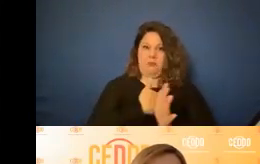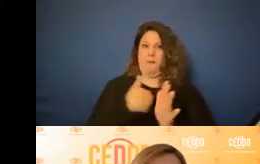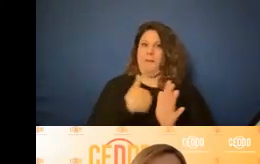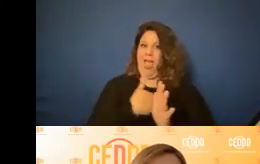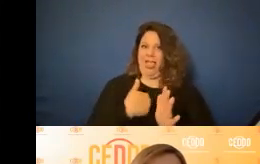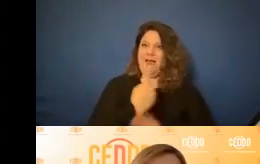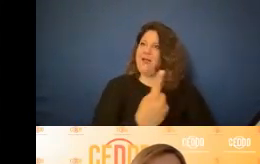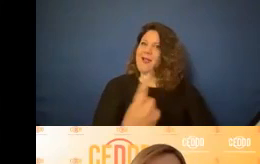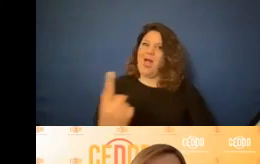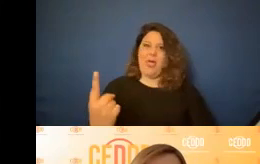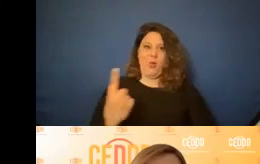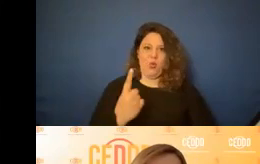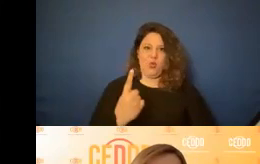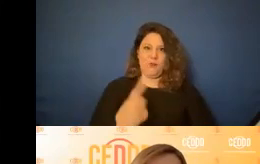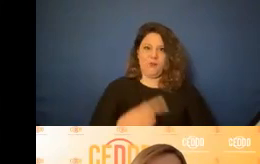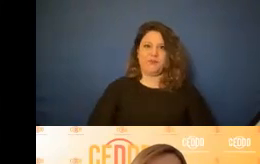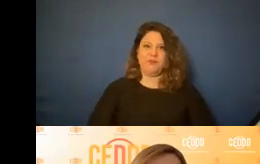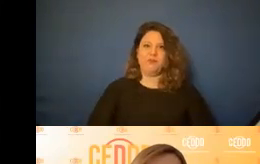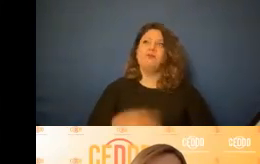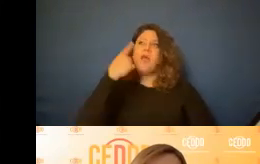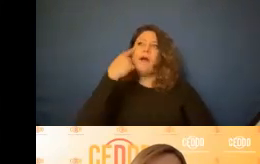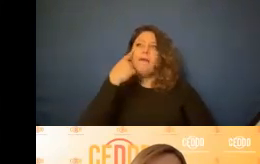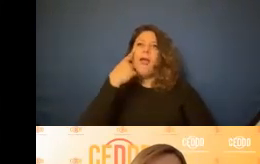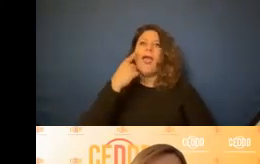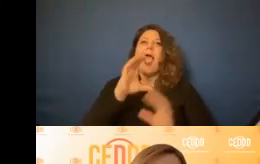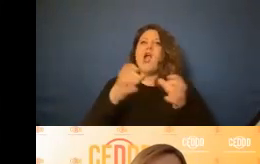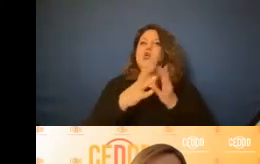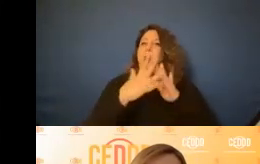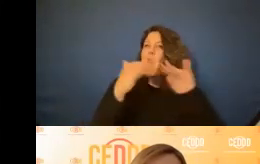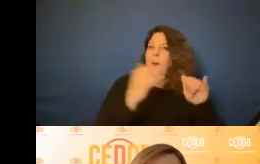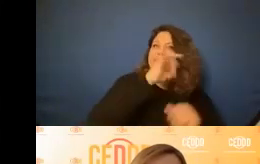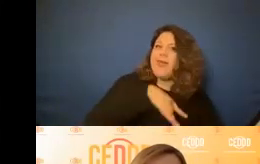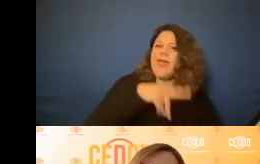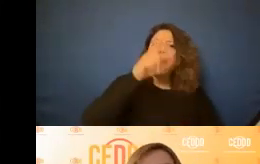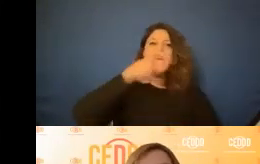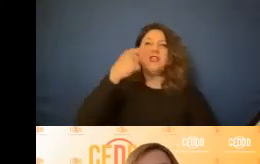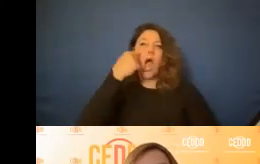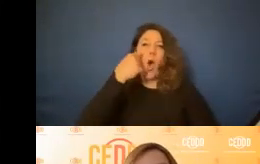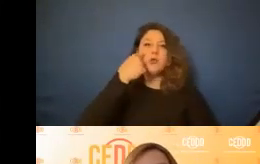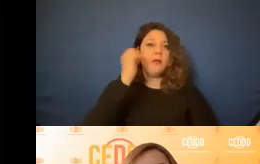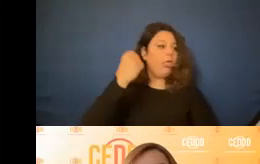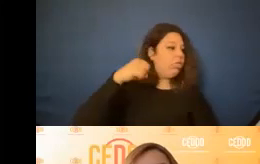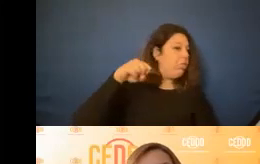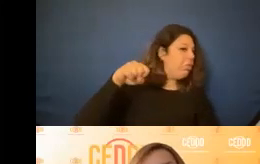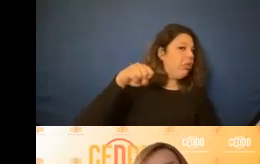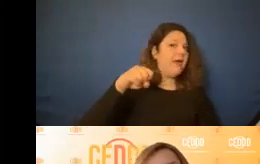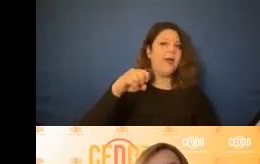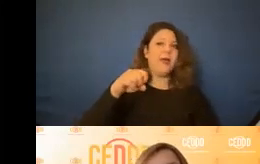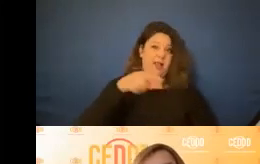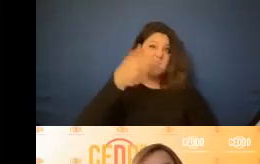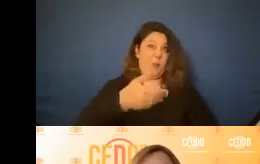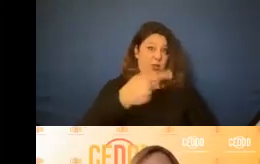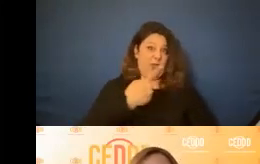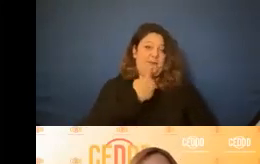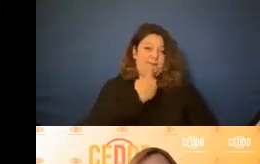son el grupo cómplice del agresor, quien le ríe las gracias, quién son los observadores que miran para otro lado, pero son fundamentales porque se están callando, lo